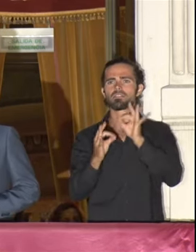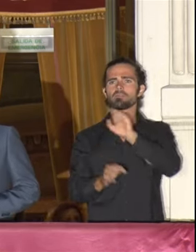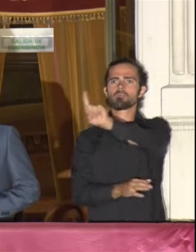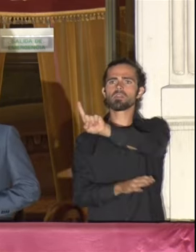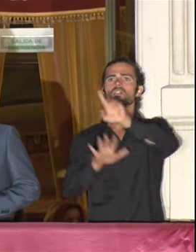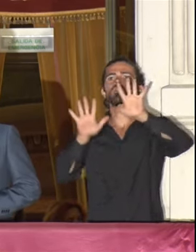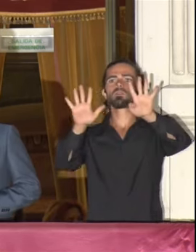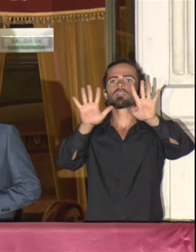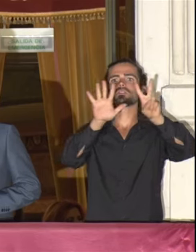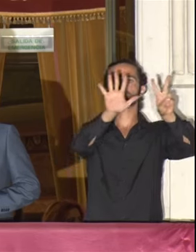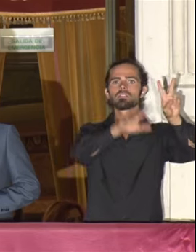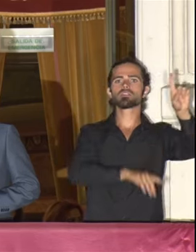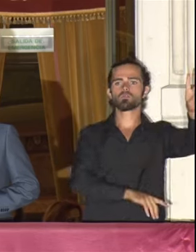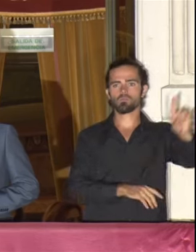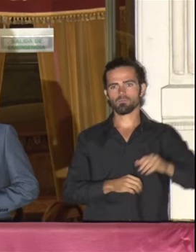de 1971.